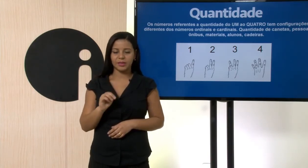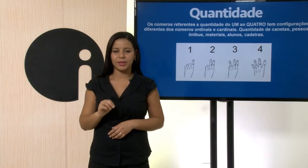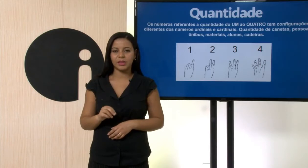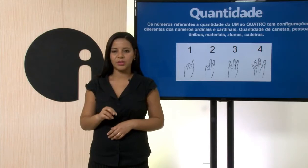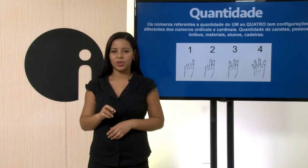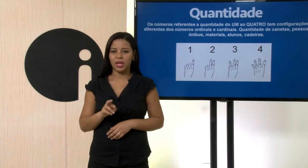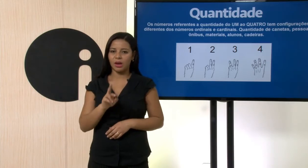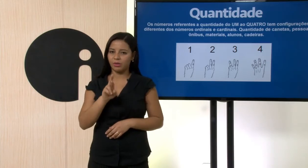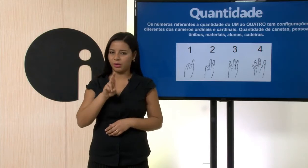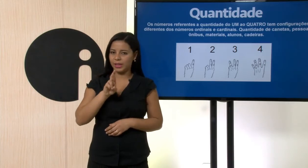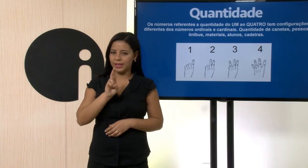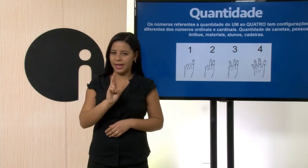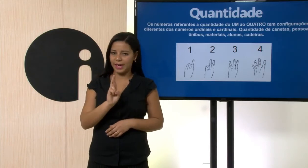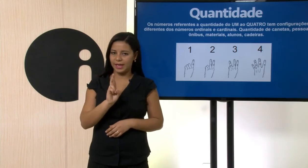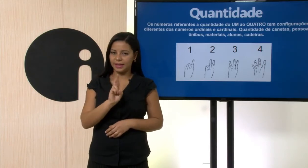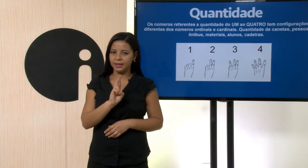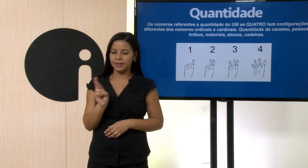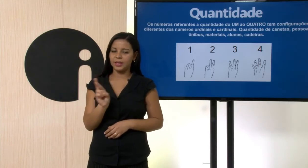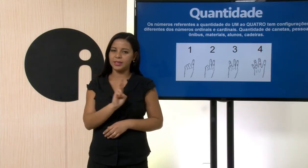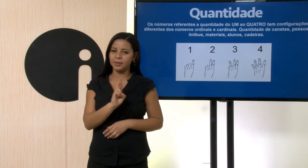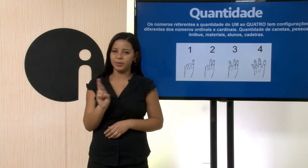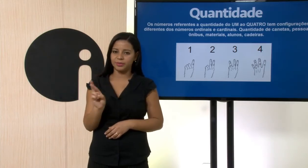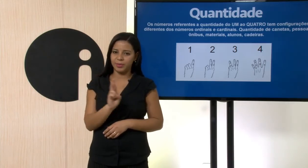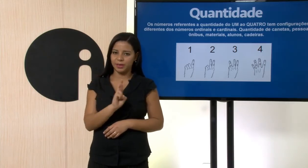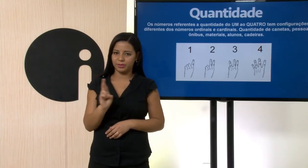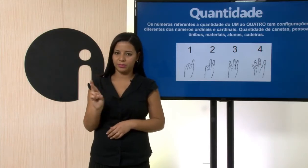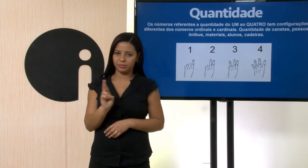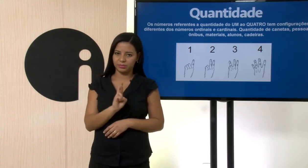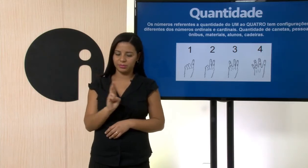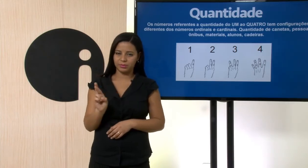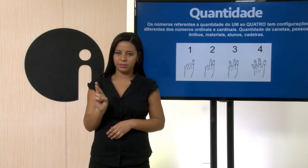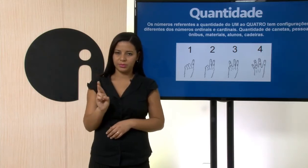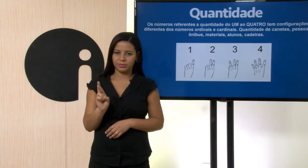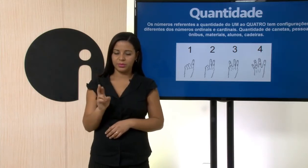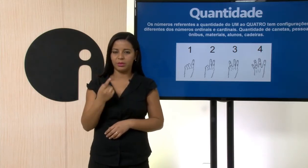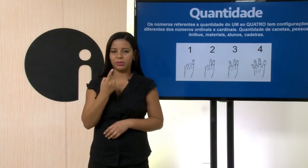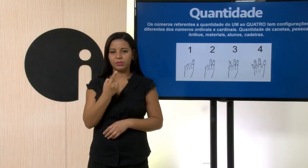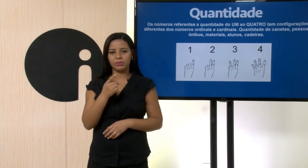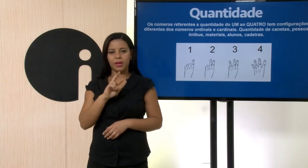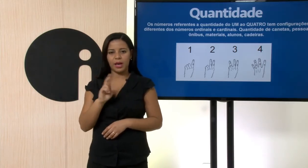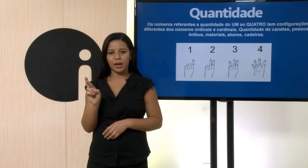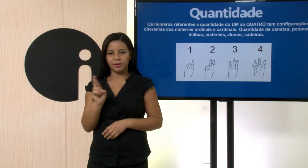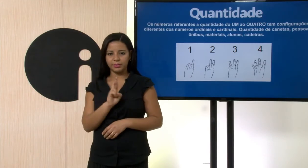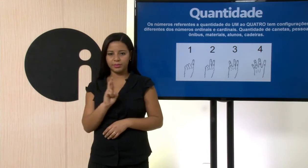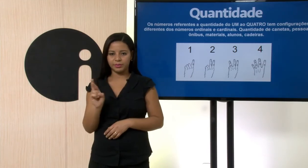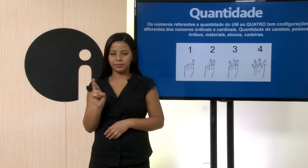Este é o sinal de real, letra R, e tem esse movimento. Então, R$1,